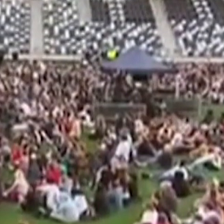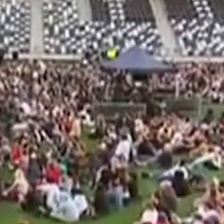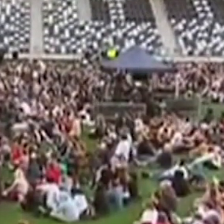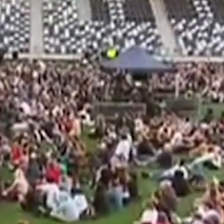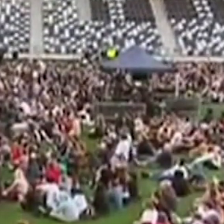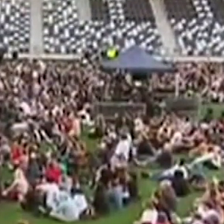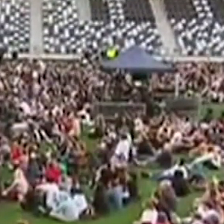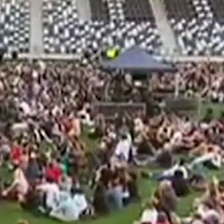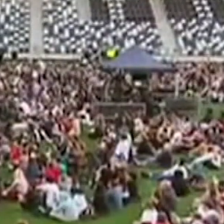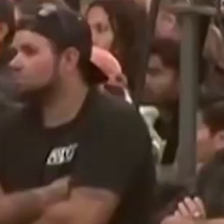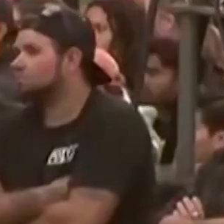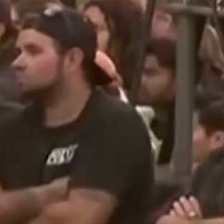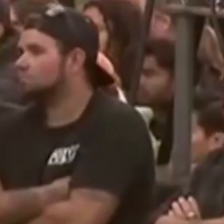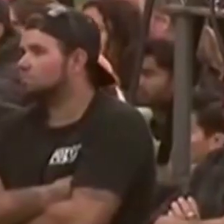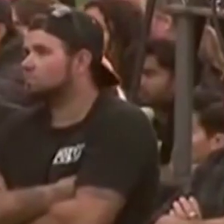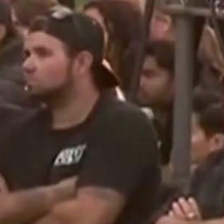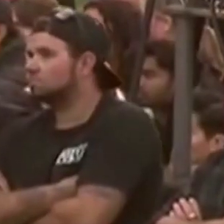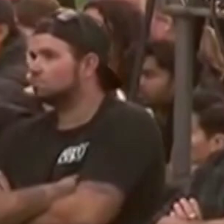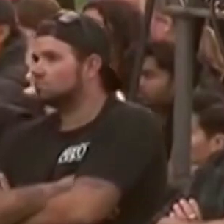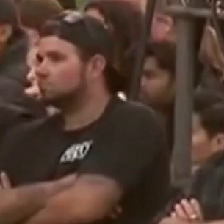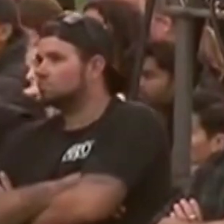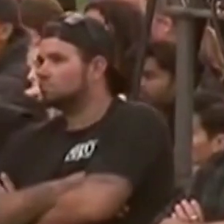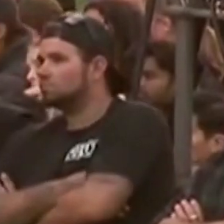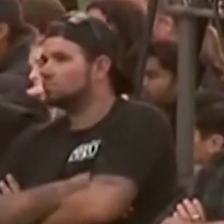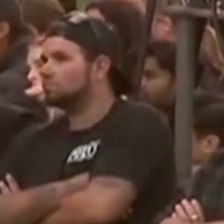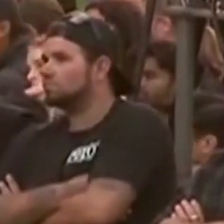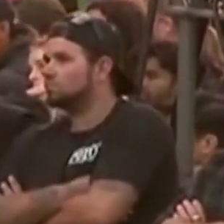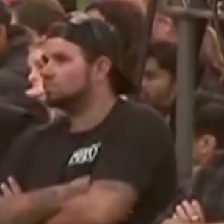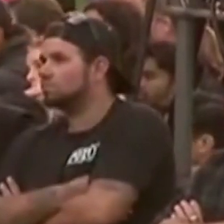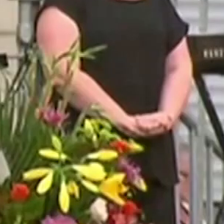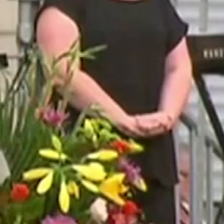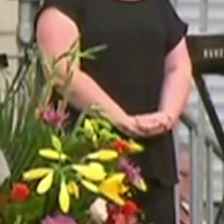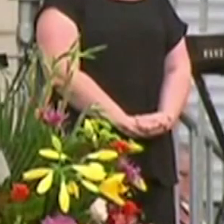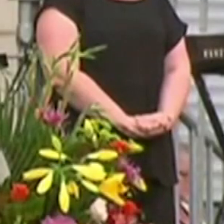en christchurch la semana pasada